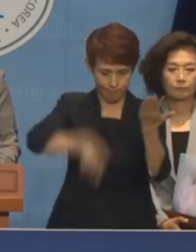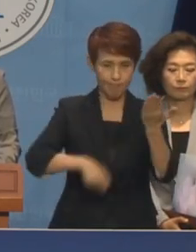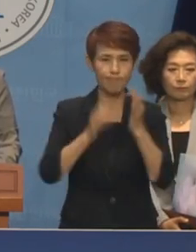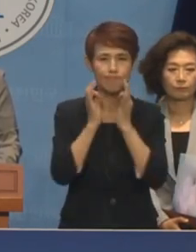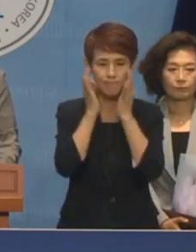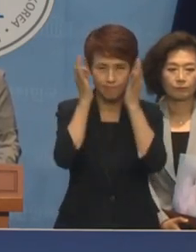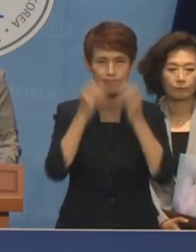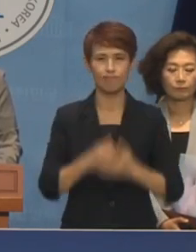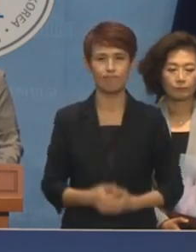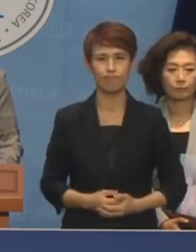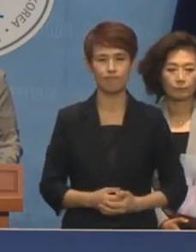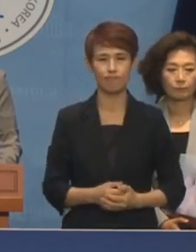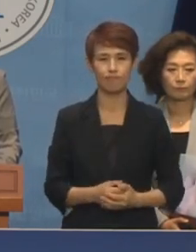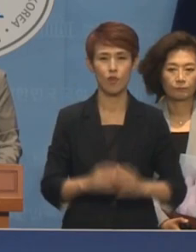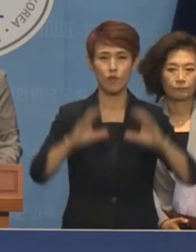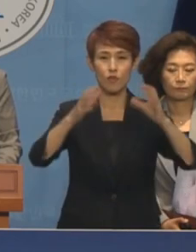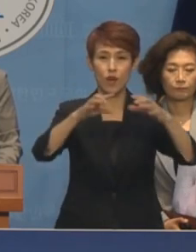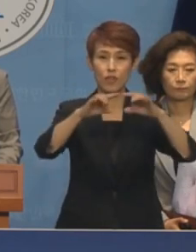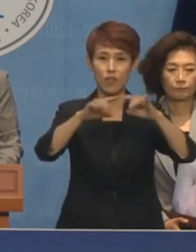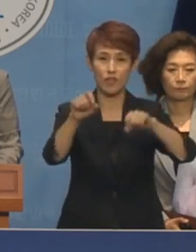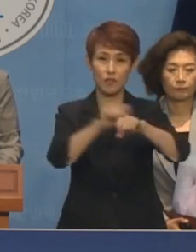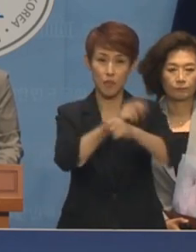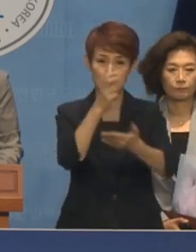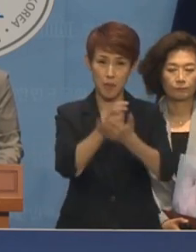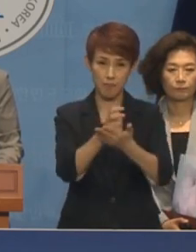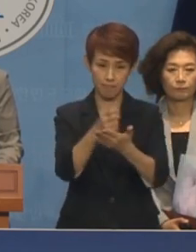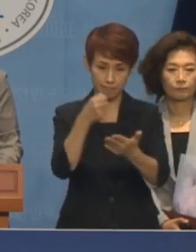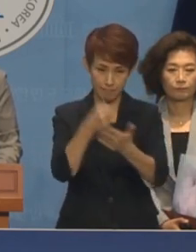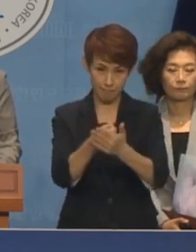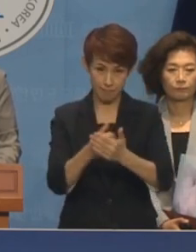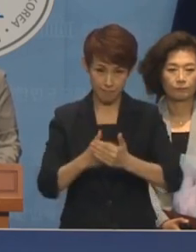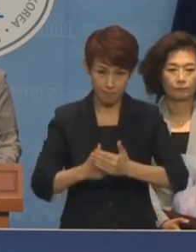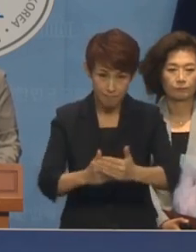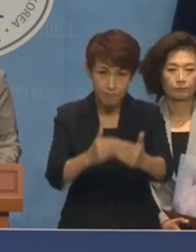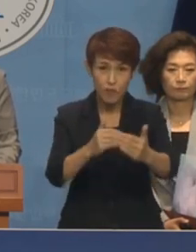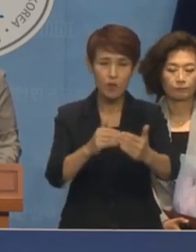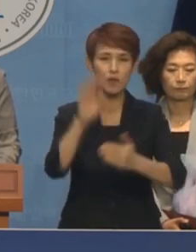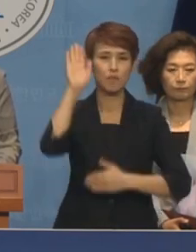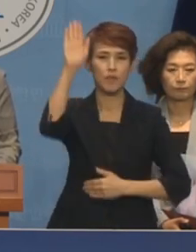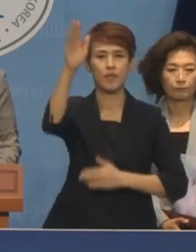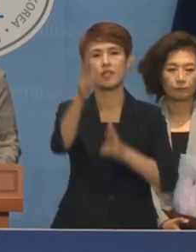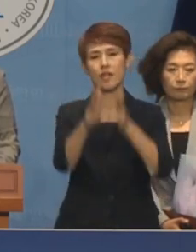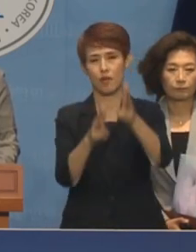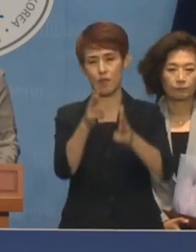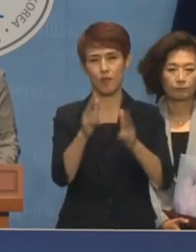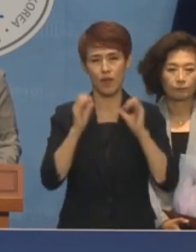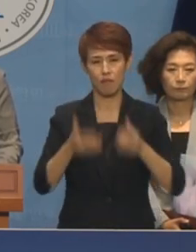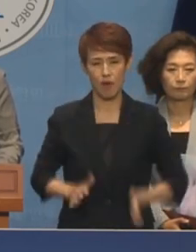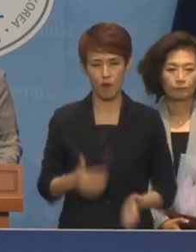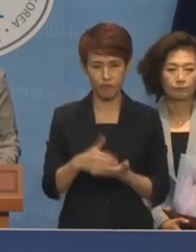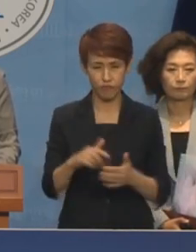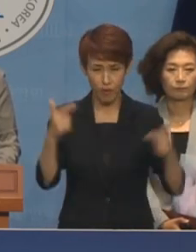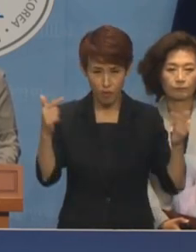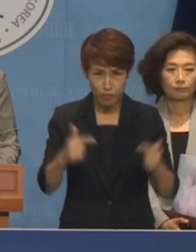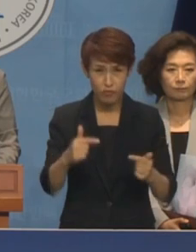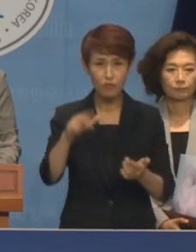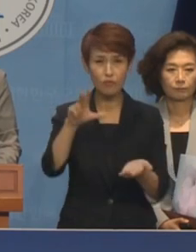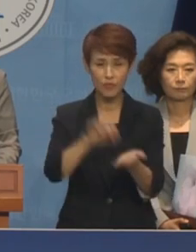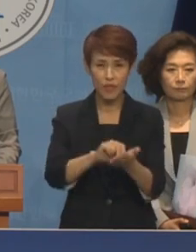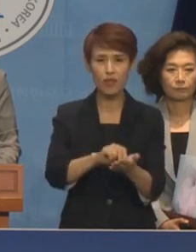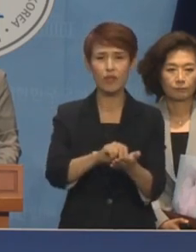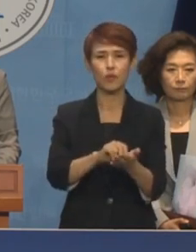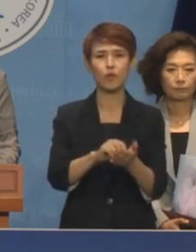통과시키겠습니다. 국가전력망 특별법 제정을 시작으로 미래산업 육성, 저출생 인구위기, 에너지 전환